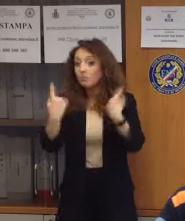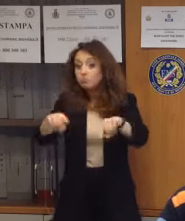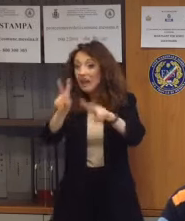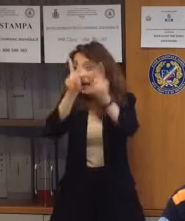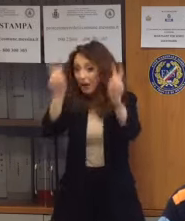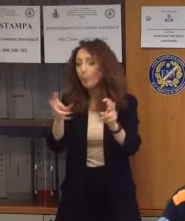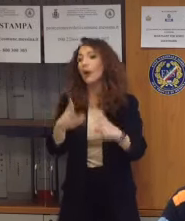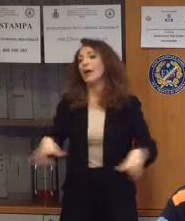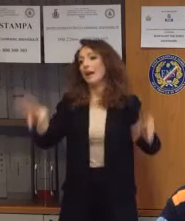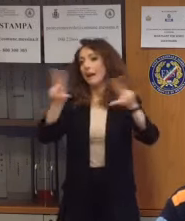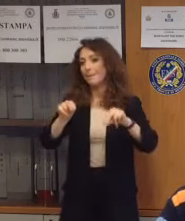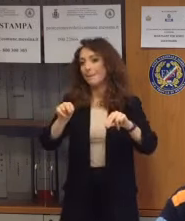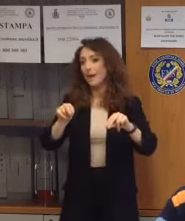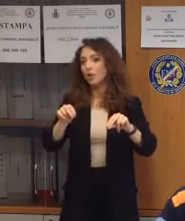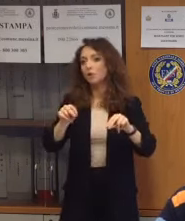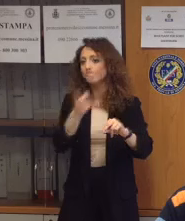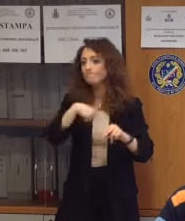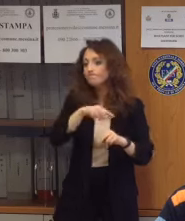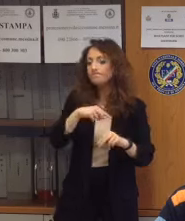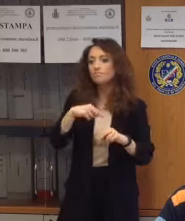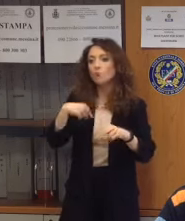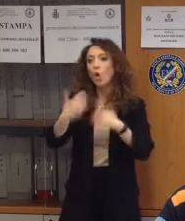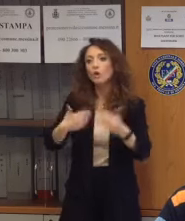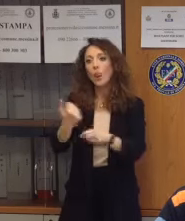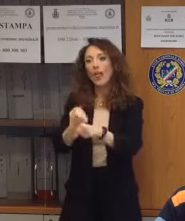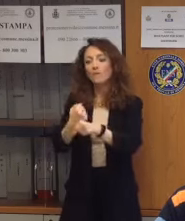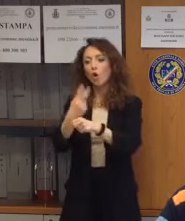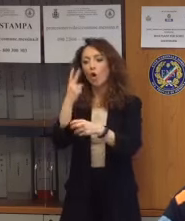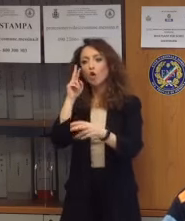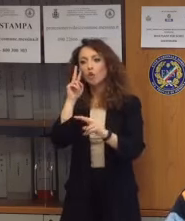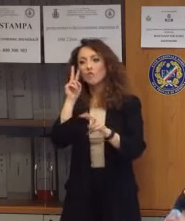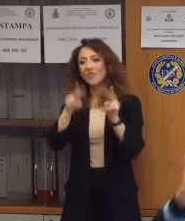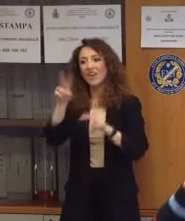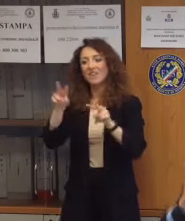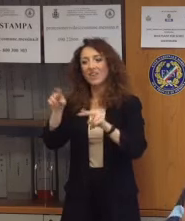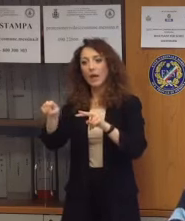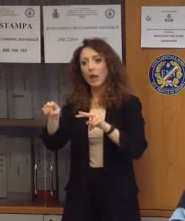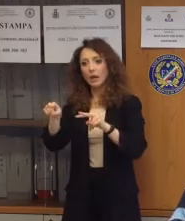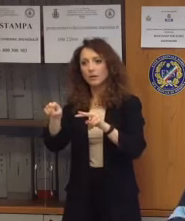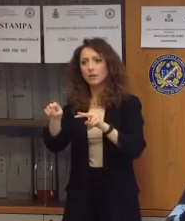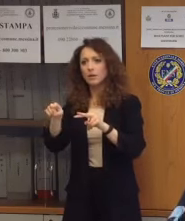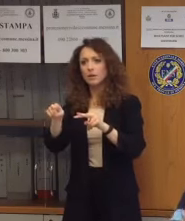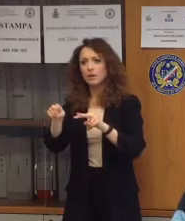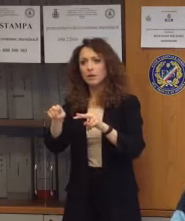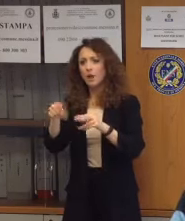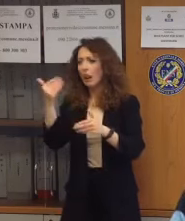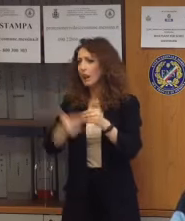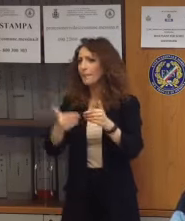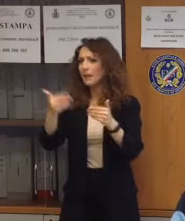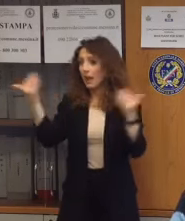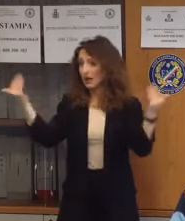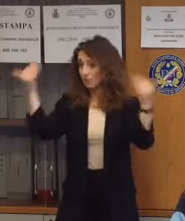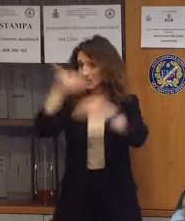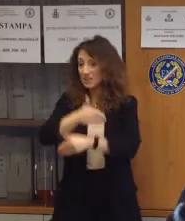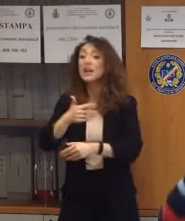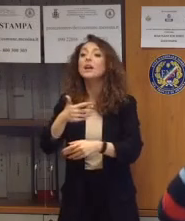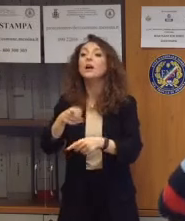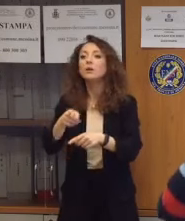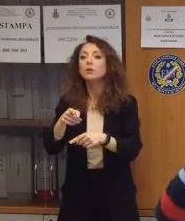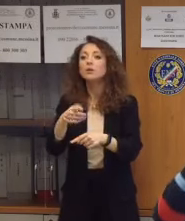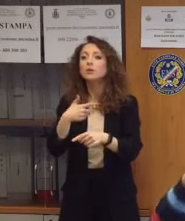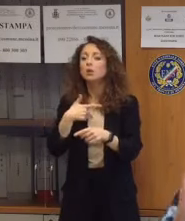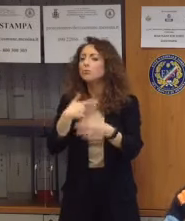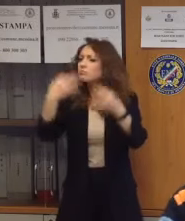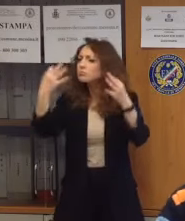argomento, ripeto, li stiamo verificando una volta per tutte, e entro stasera vi metteremo sulla pagina dell'Ucasindaco di Messina il